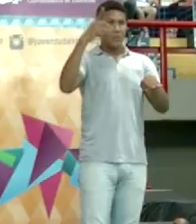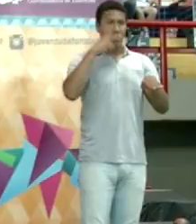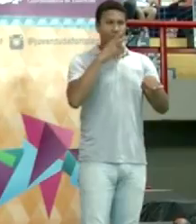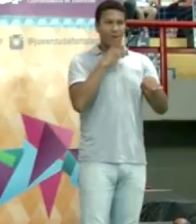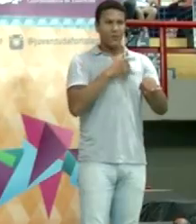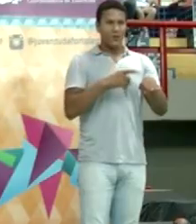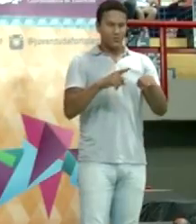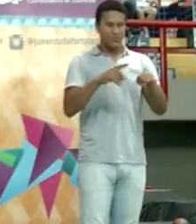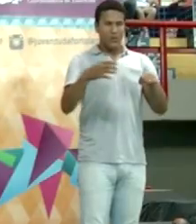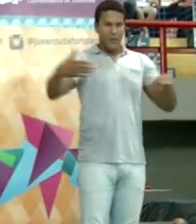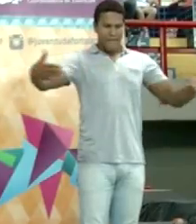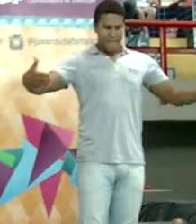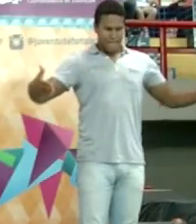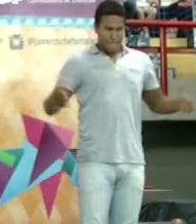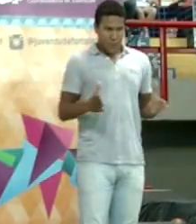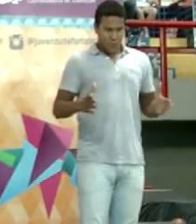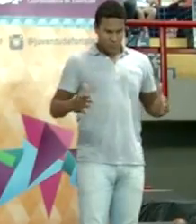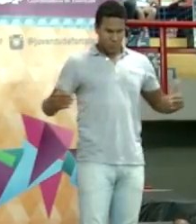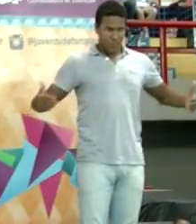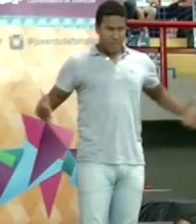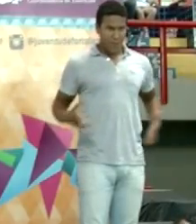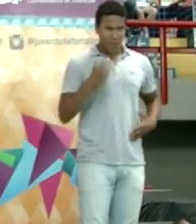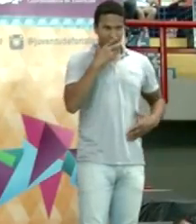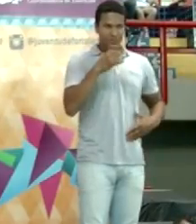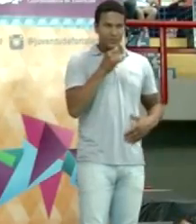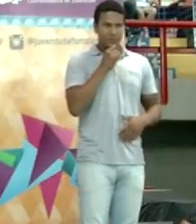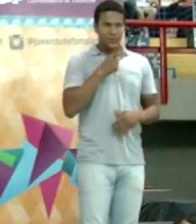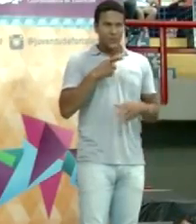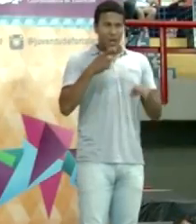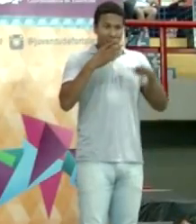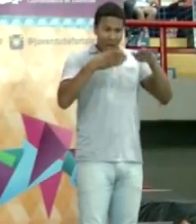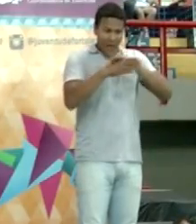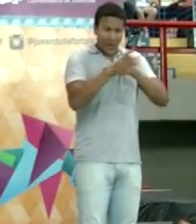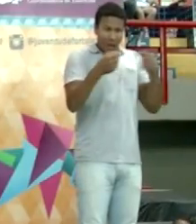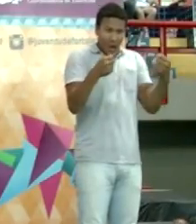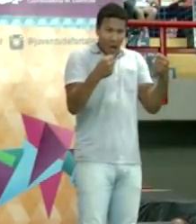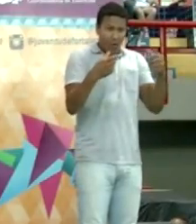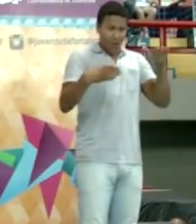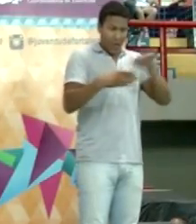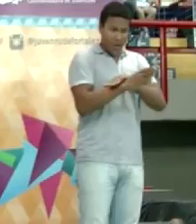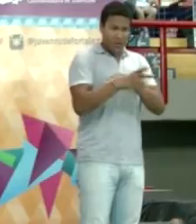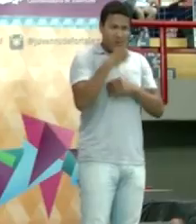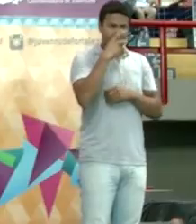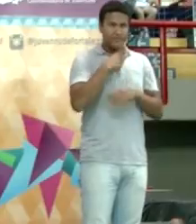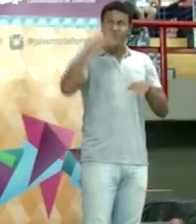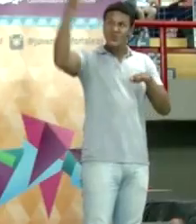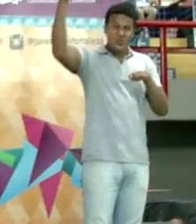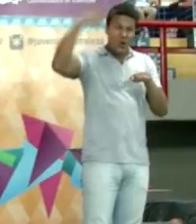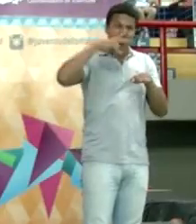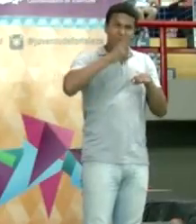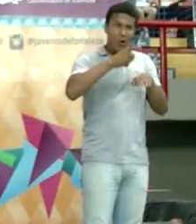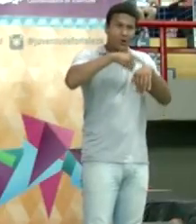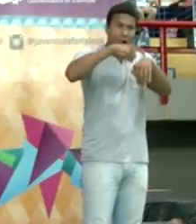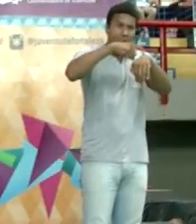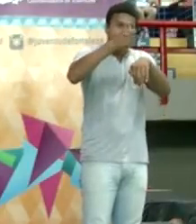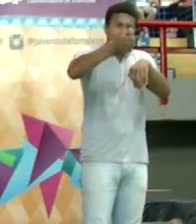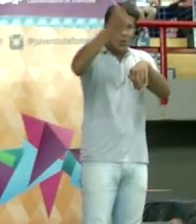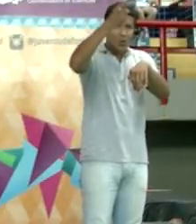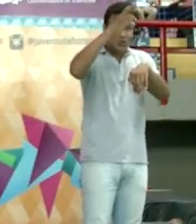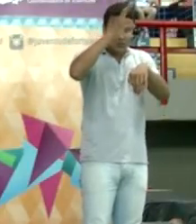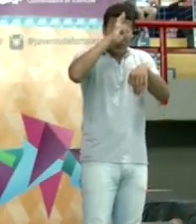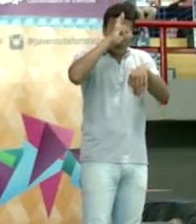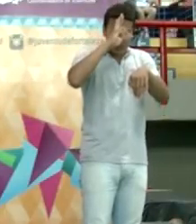sentir o que é o efeito estufa. Aquele calor ali é efeito estufa. Radiação ultravioleta vem, bate no